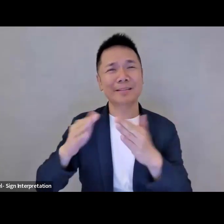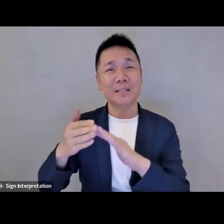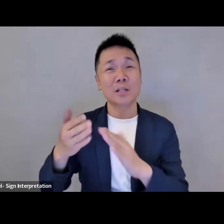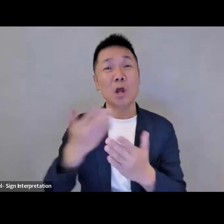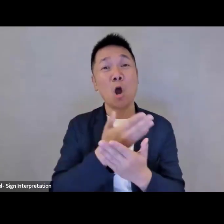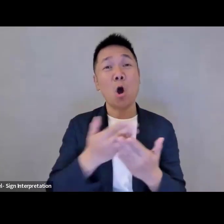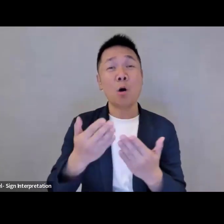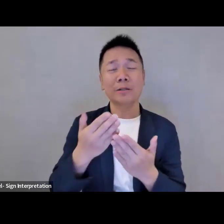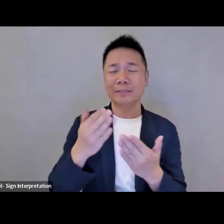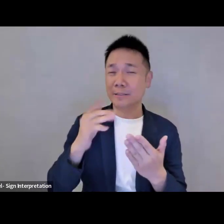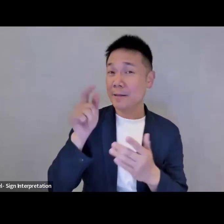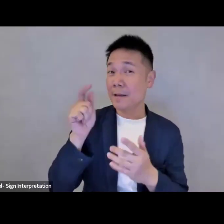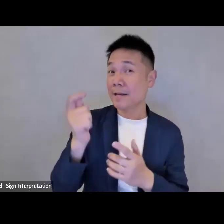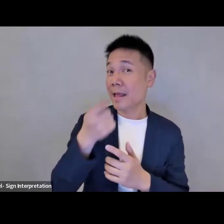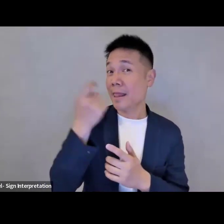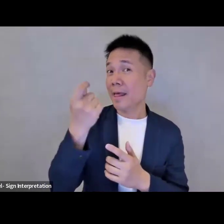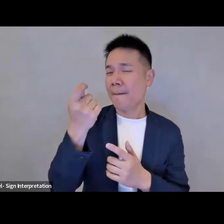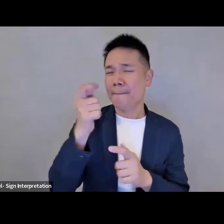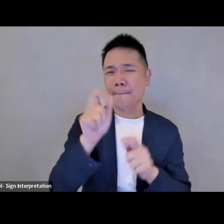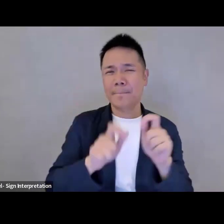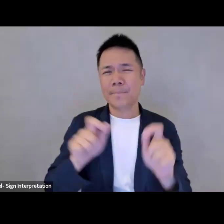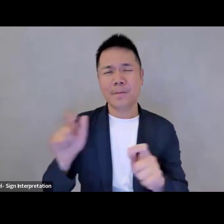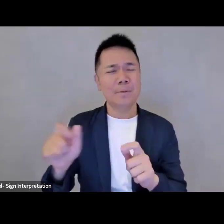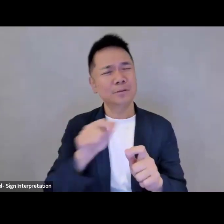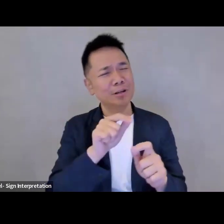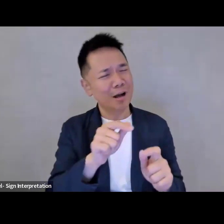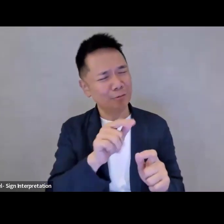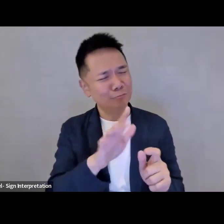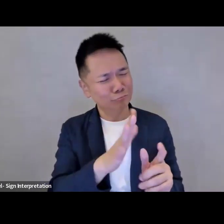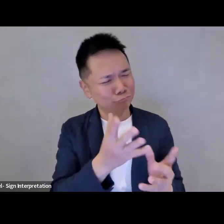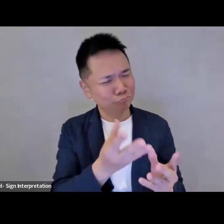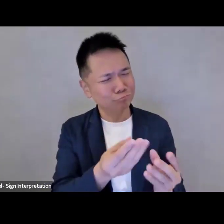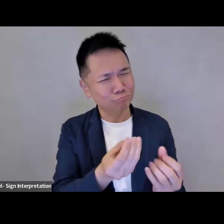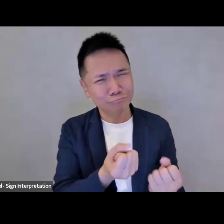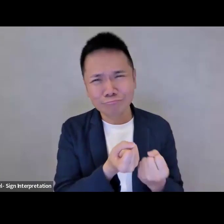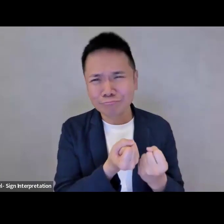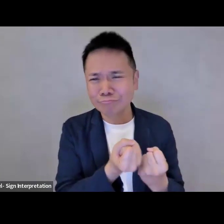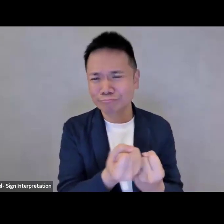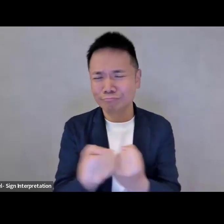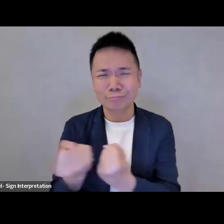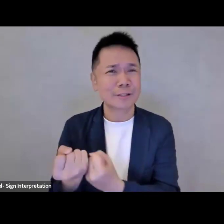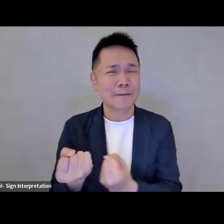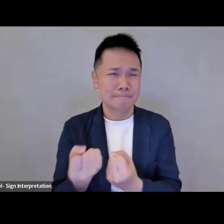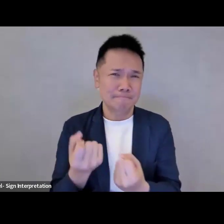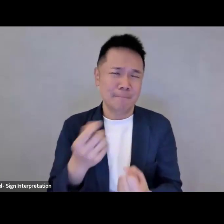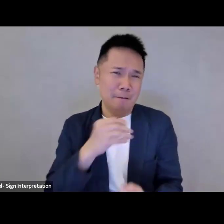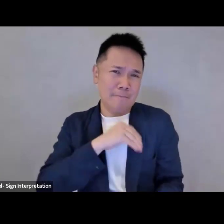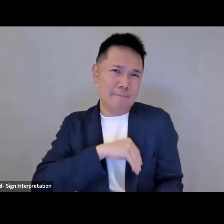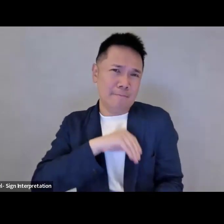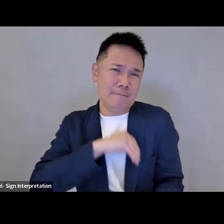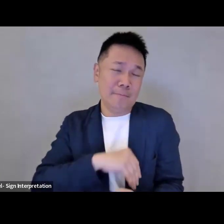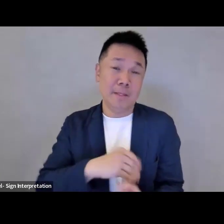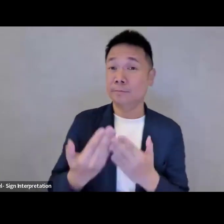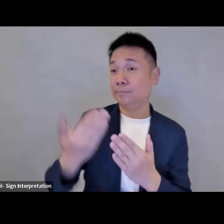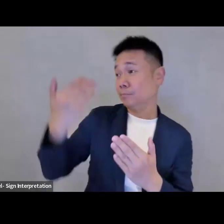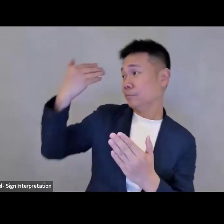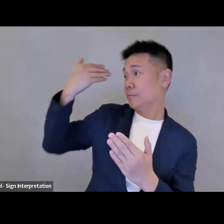我想呢 Bhargavi 他在肯亚的时候有跟我一起工作，他是我